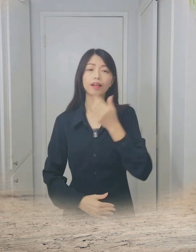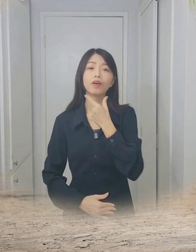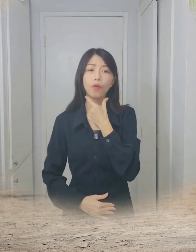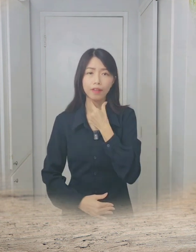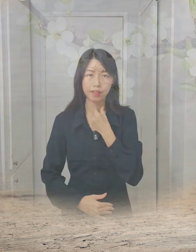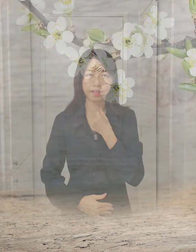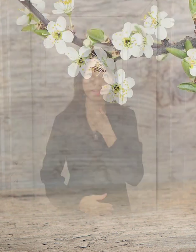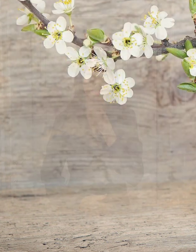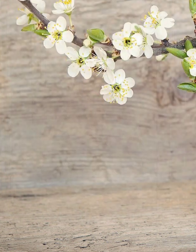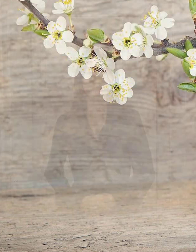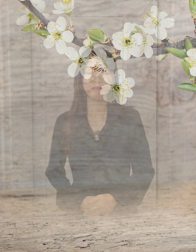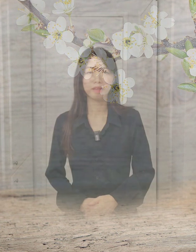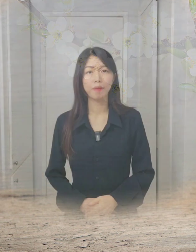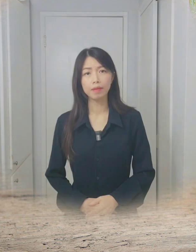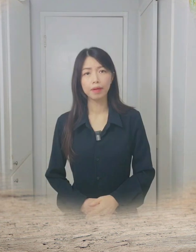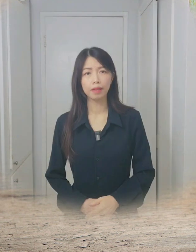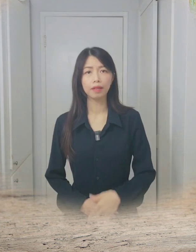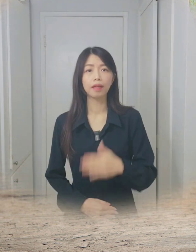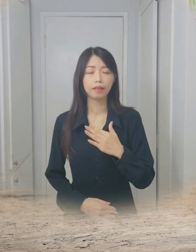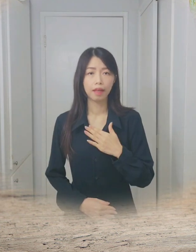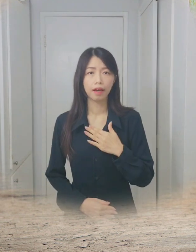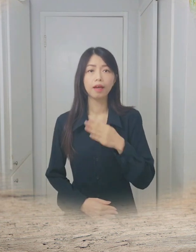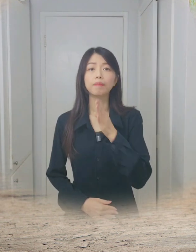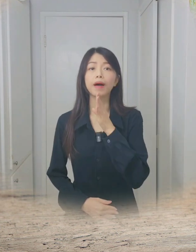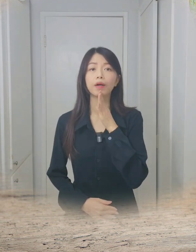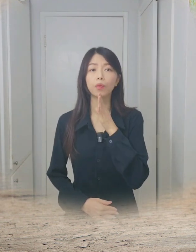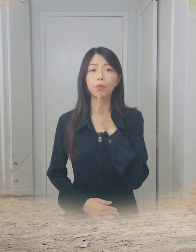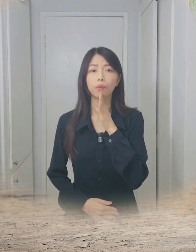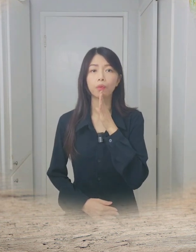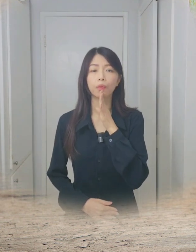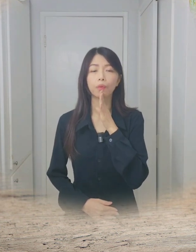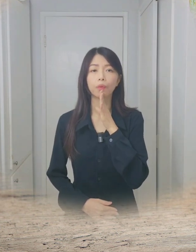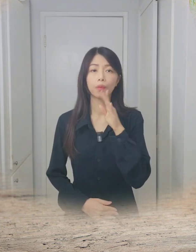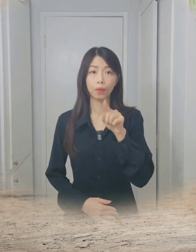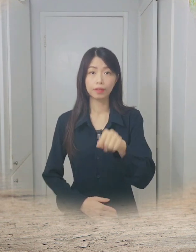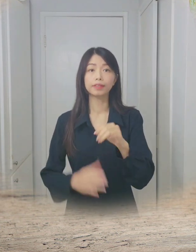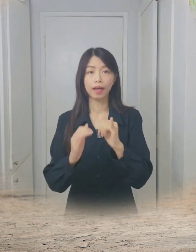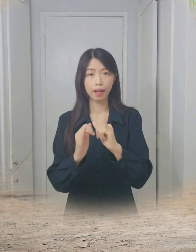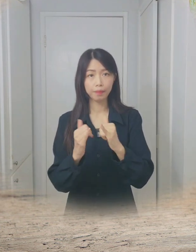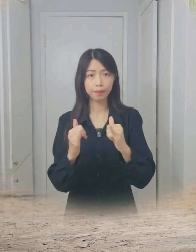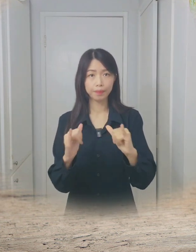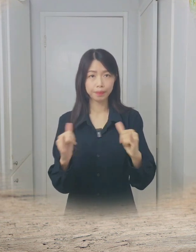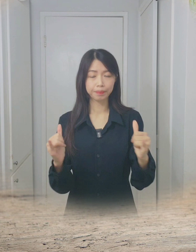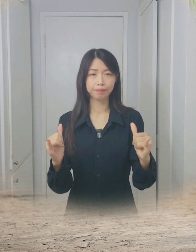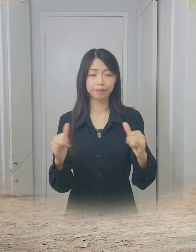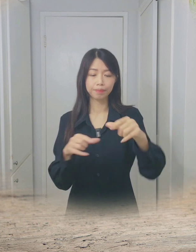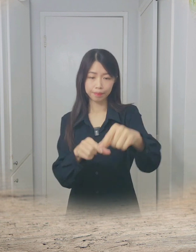원하네 마지막에는 내가 바로 그 사람